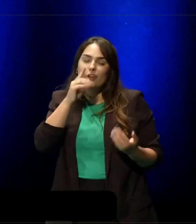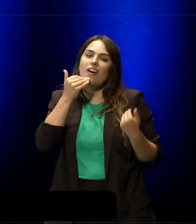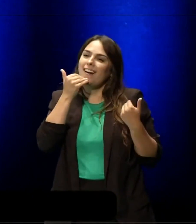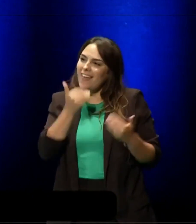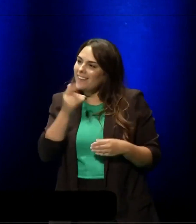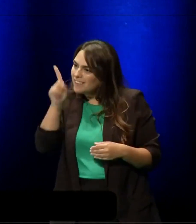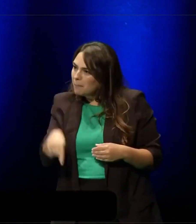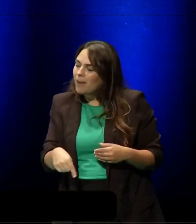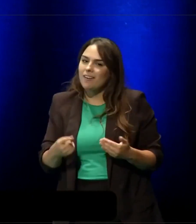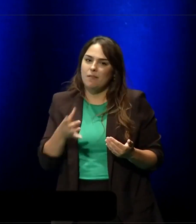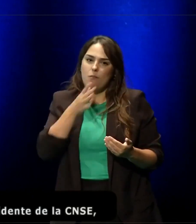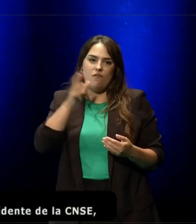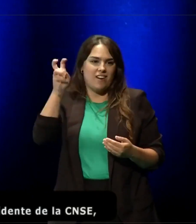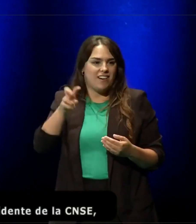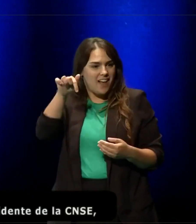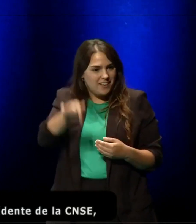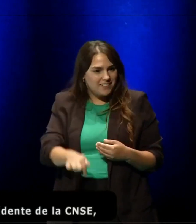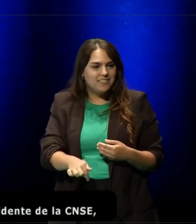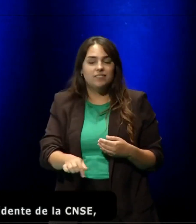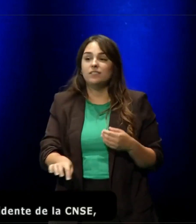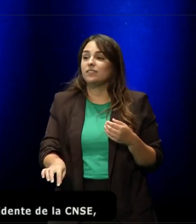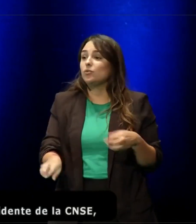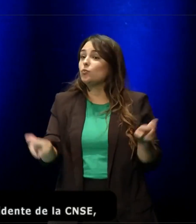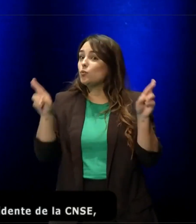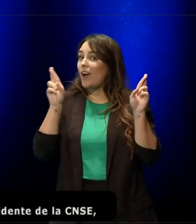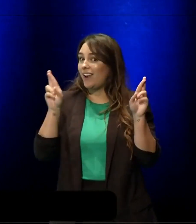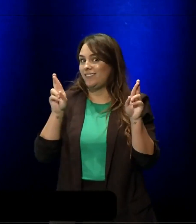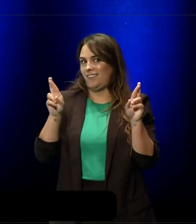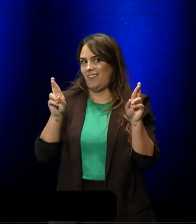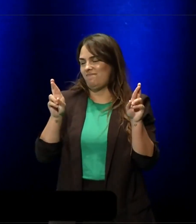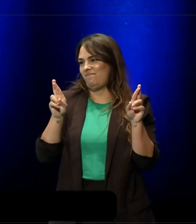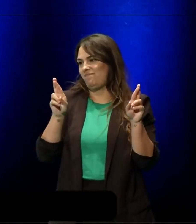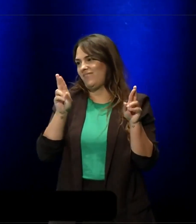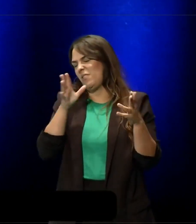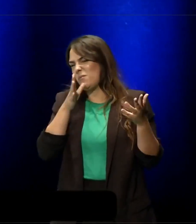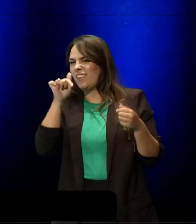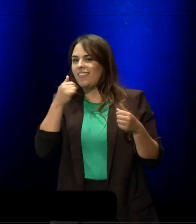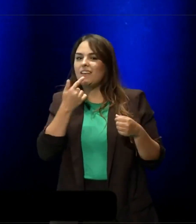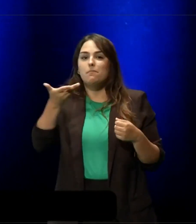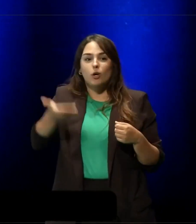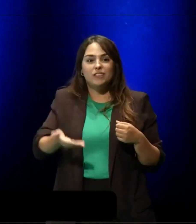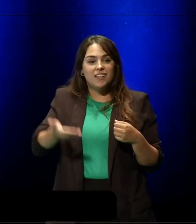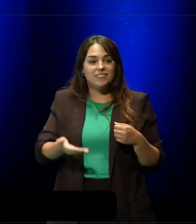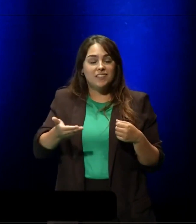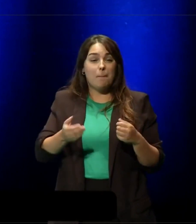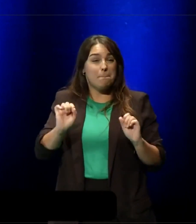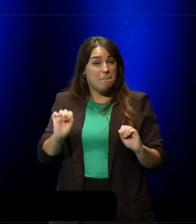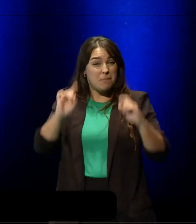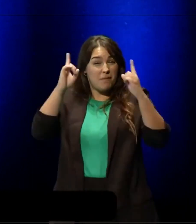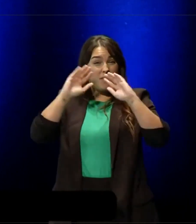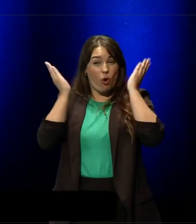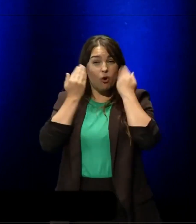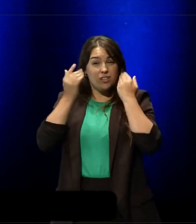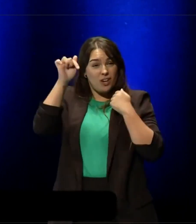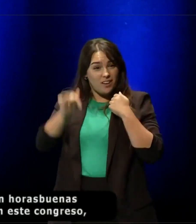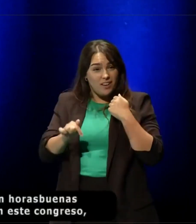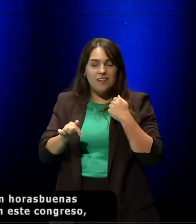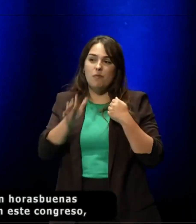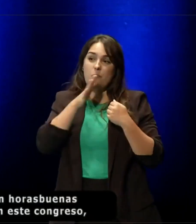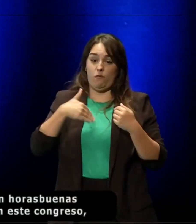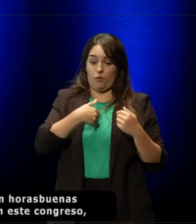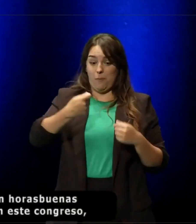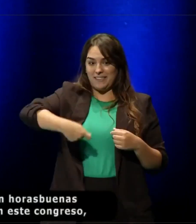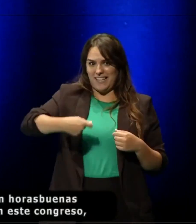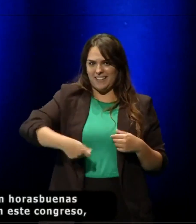enhorabuenas por estar en este congreso, muchísima suerte en este. Decías tú que era muy importante, es tu primer congreso como presidente,